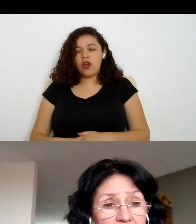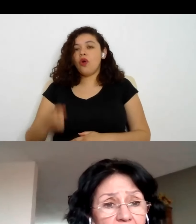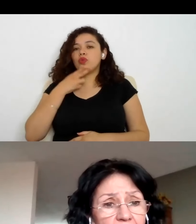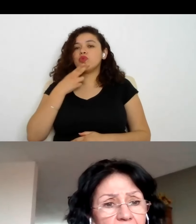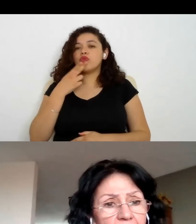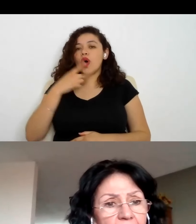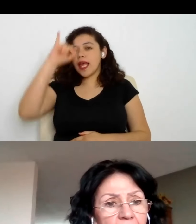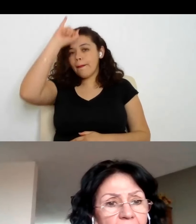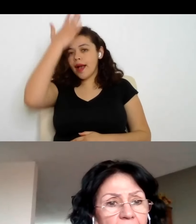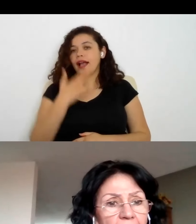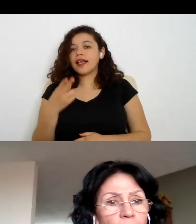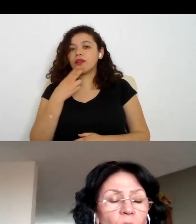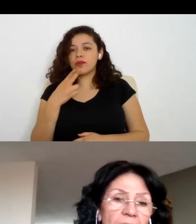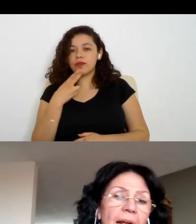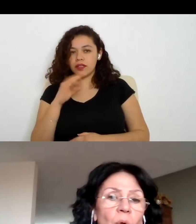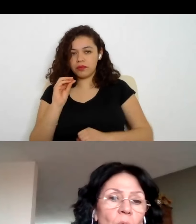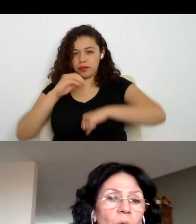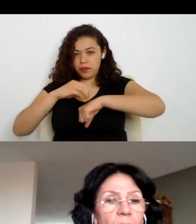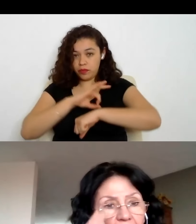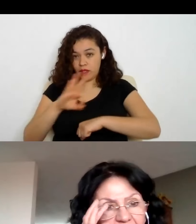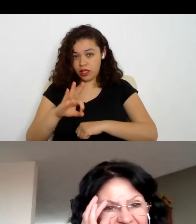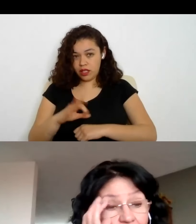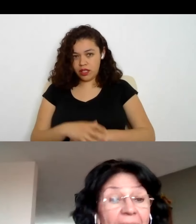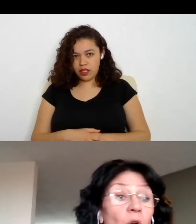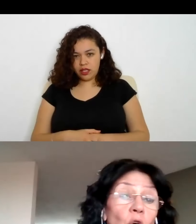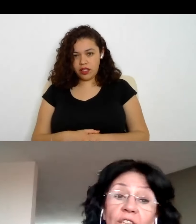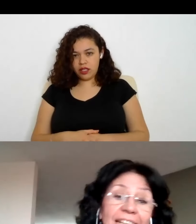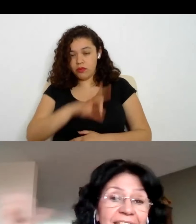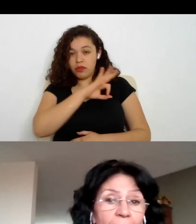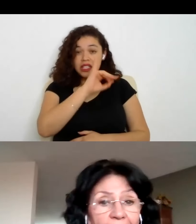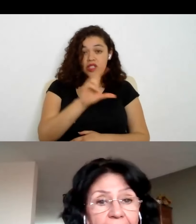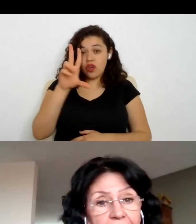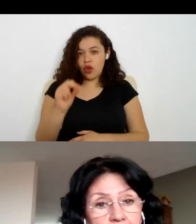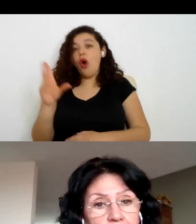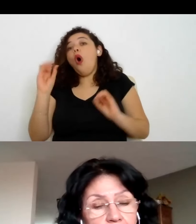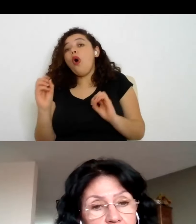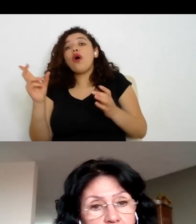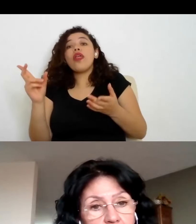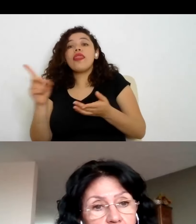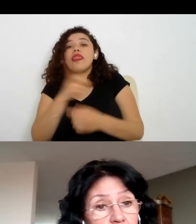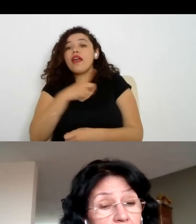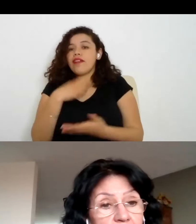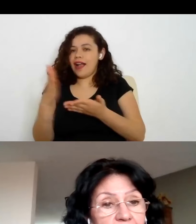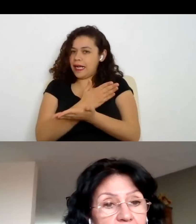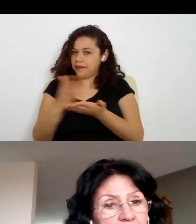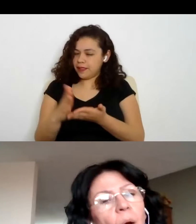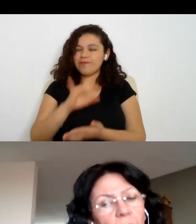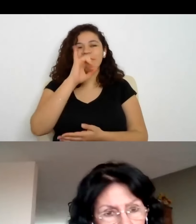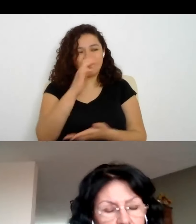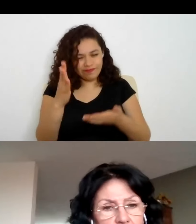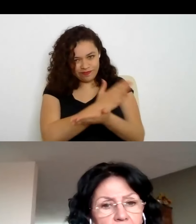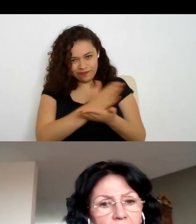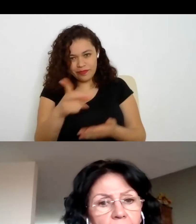imagen? ¿Y podrían o no aceptarlo o tiene que ser aparte? No, tiene que ser aparte